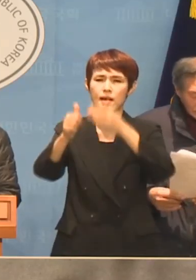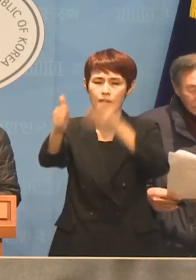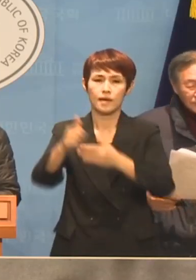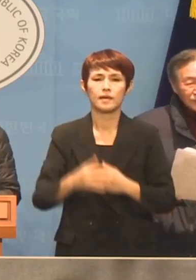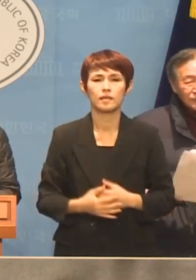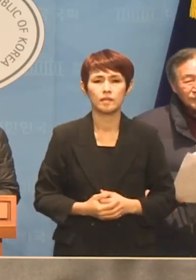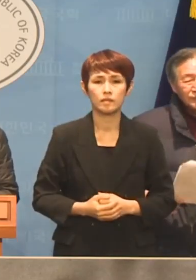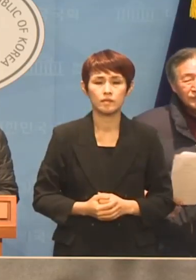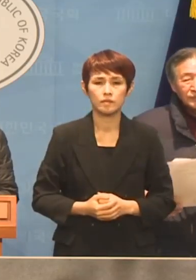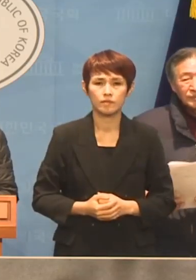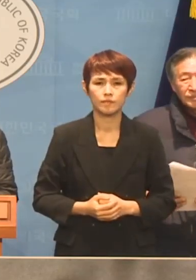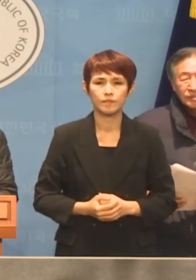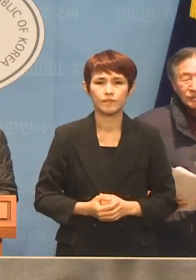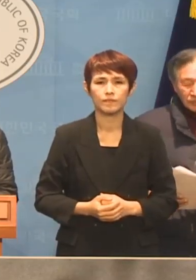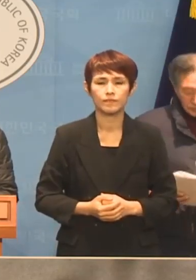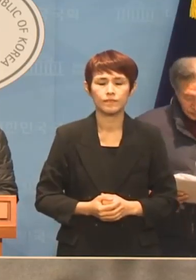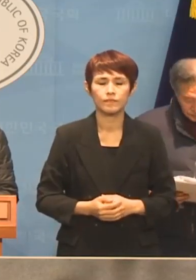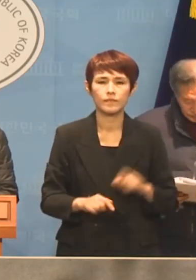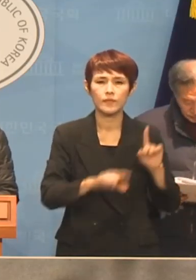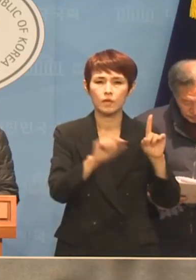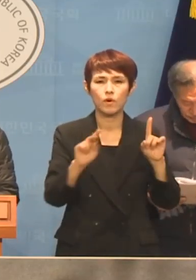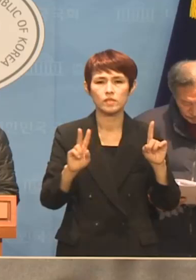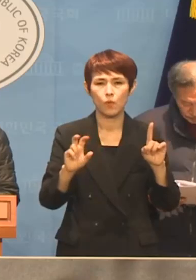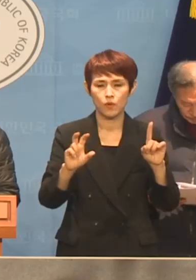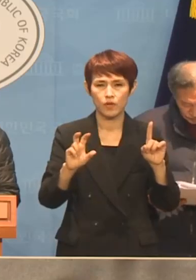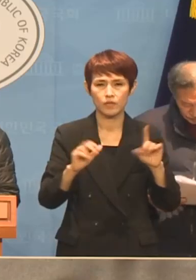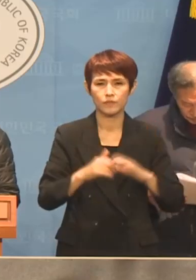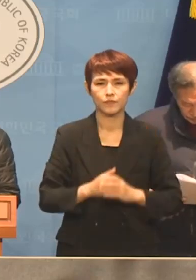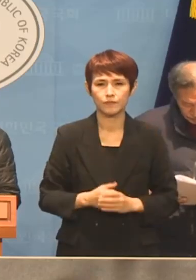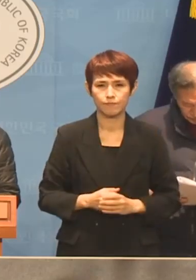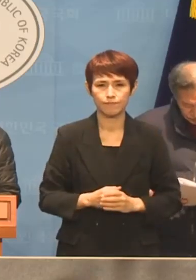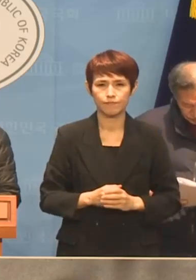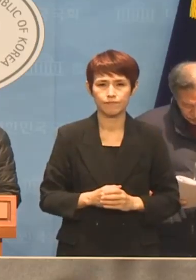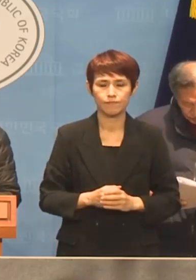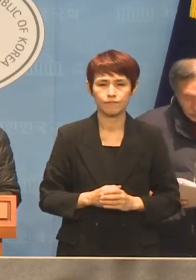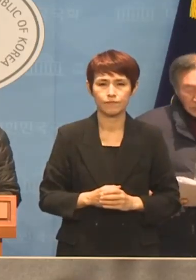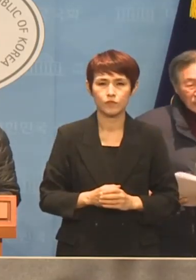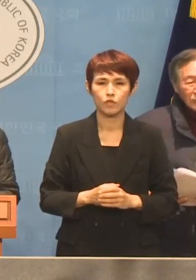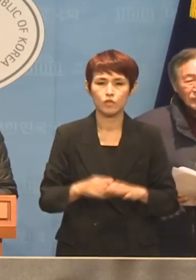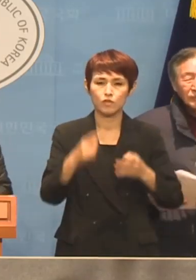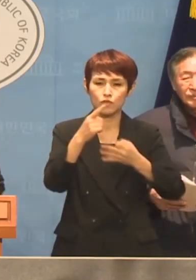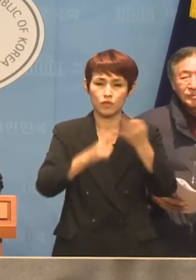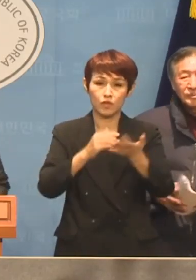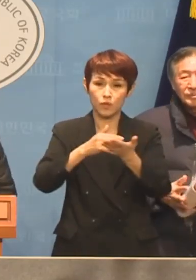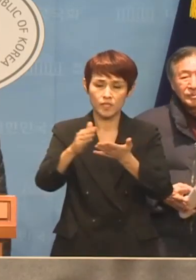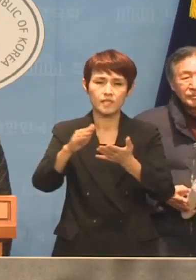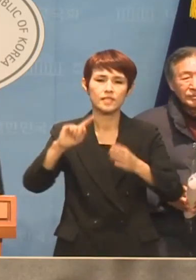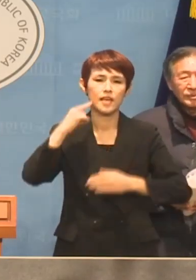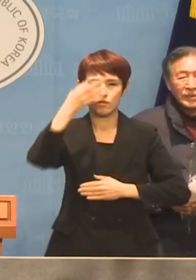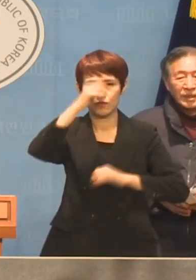해산하라. 2025년 1월 25일 윤석열 퇴진 예술행동.